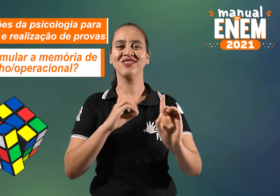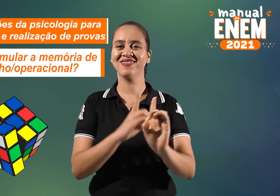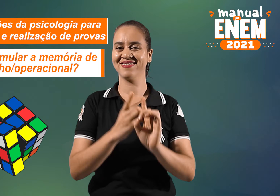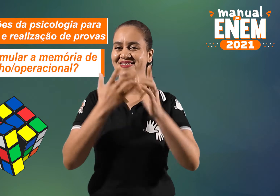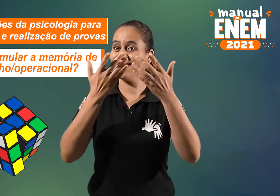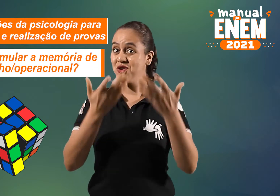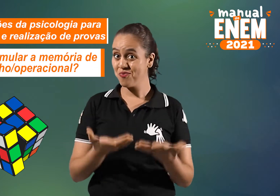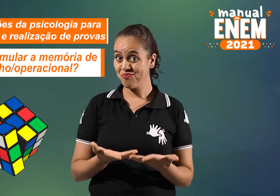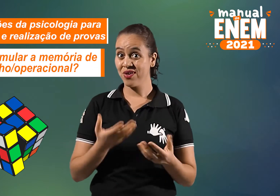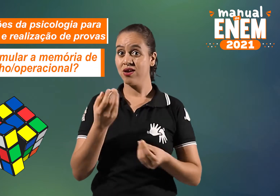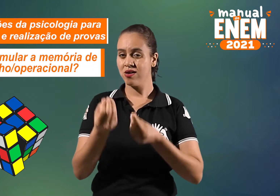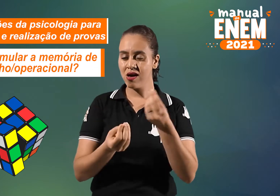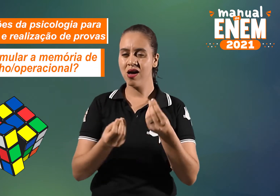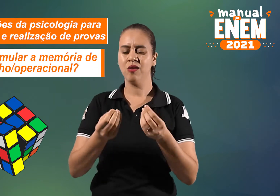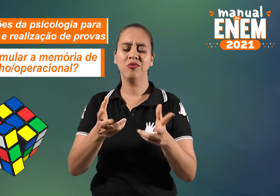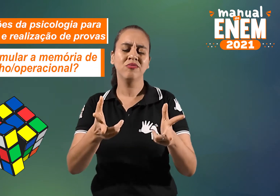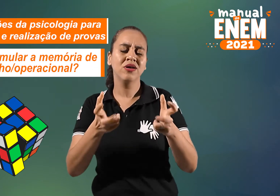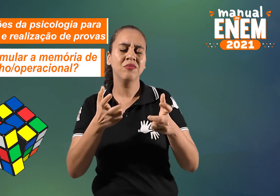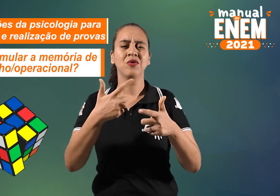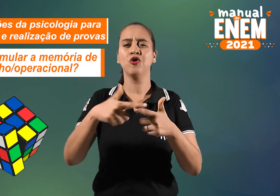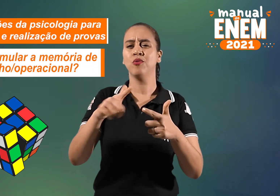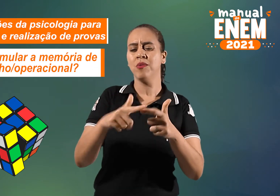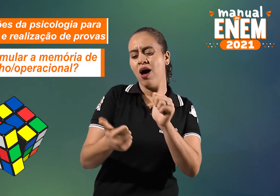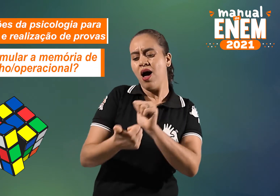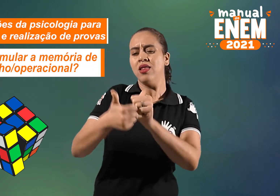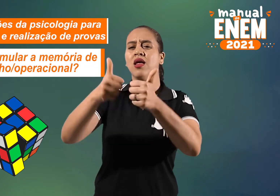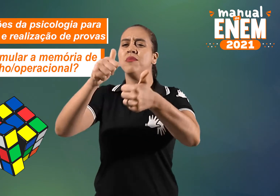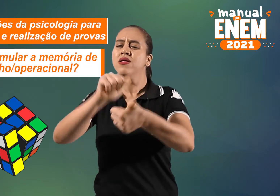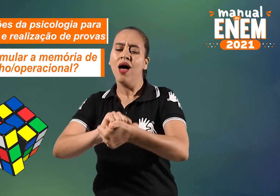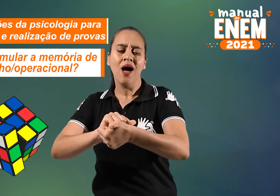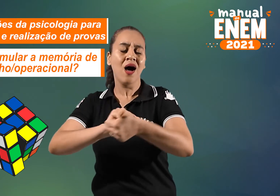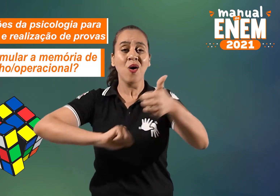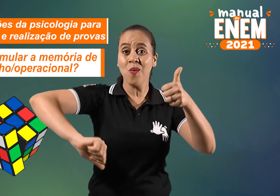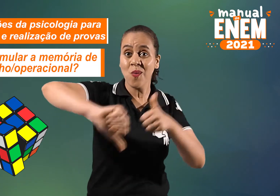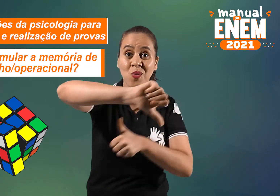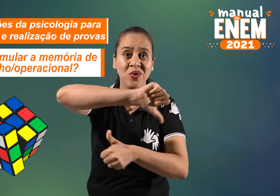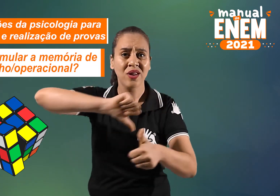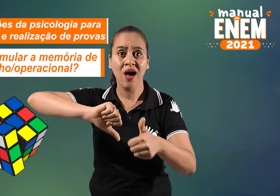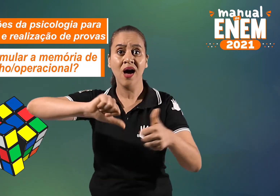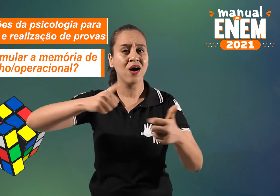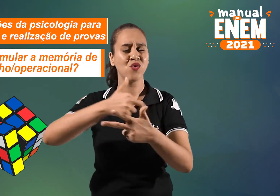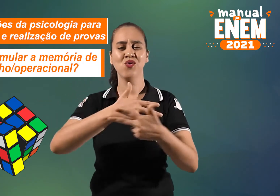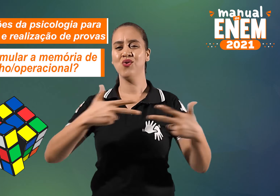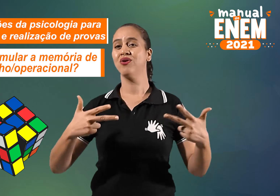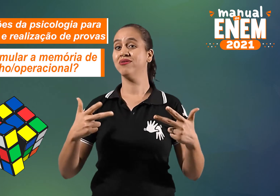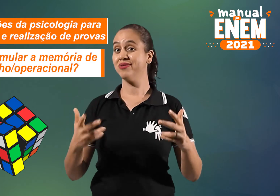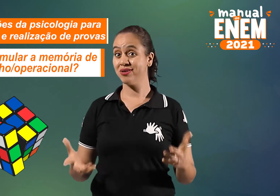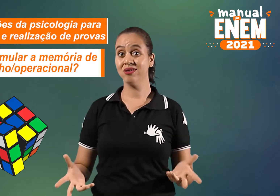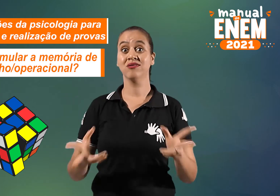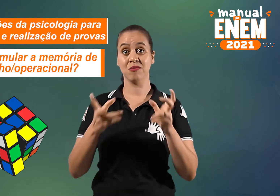seja, ter a habilidade de se adaptar, de se ajustar ao ambiente ou às situações incomuns.